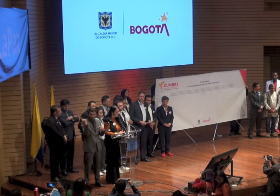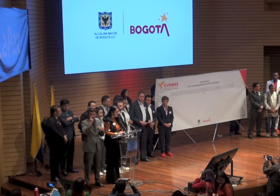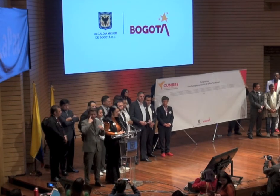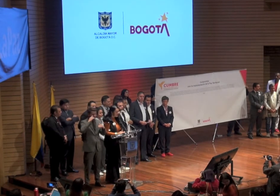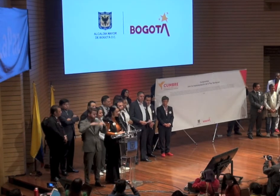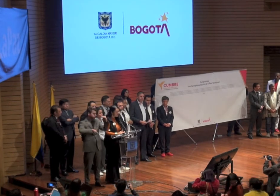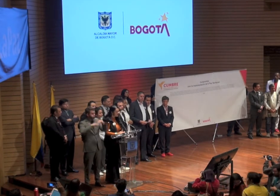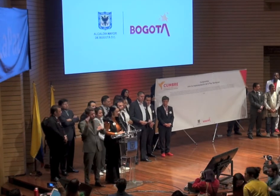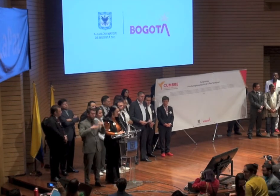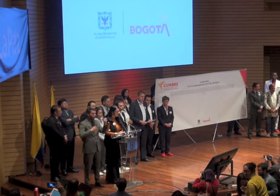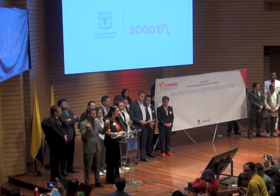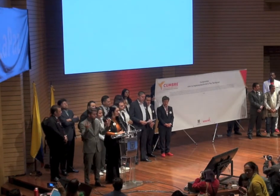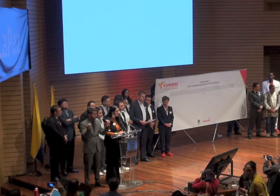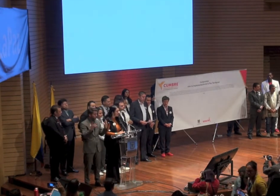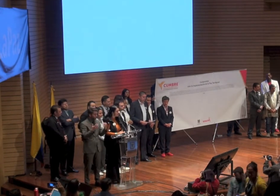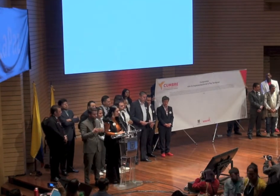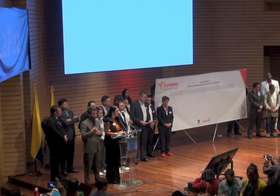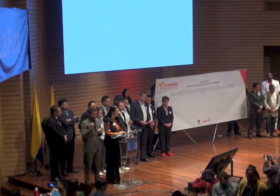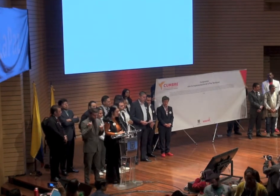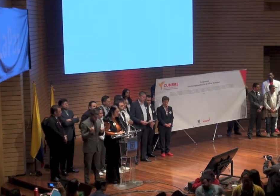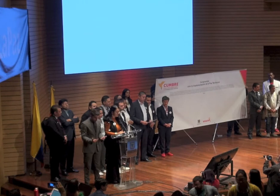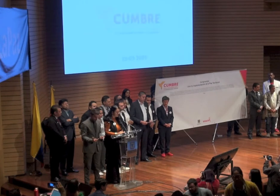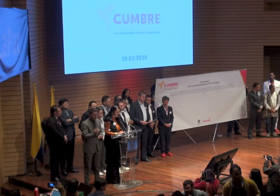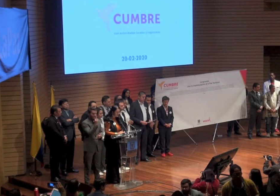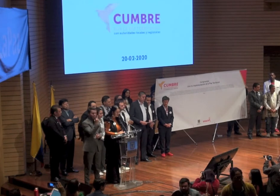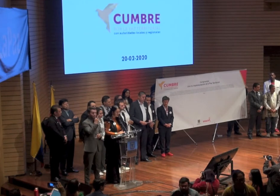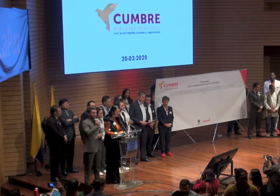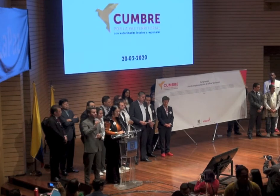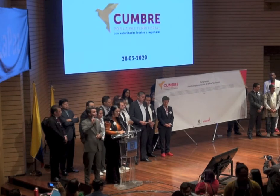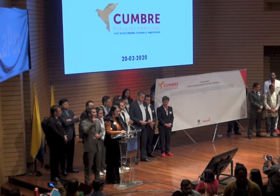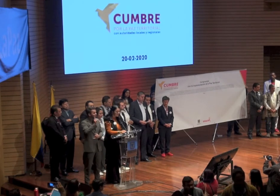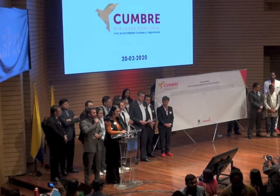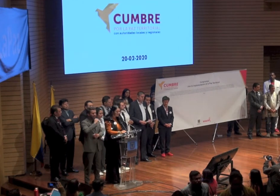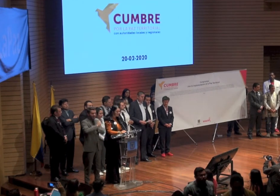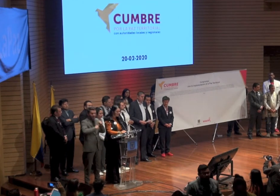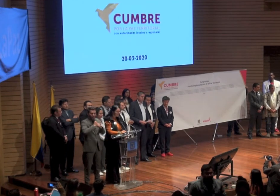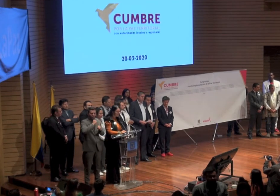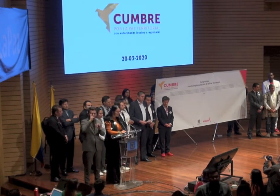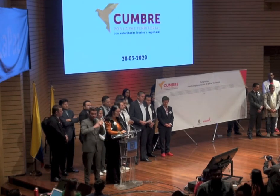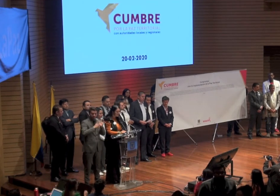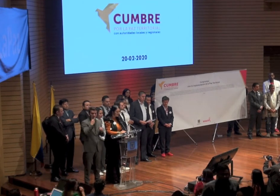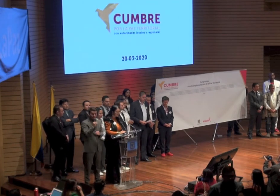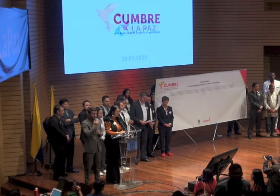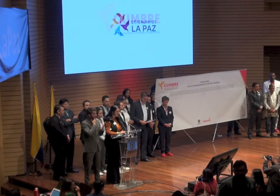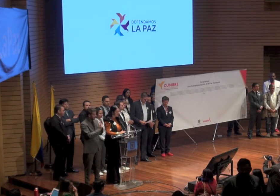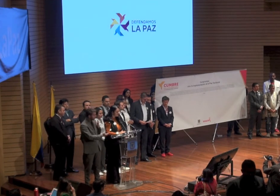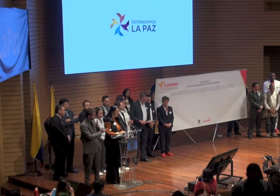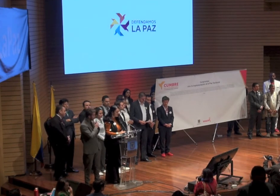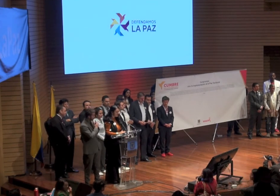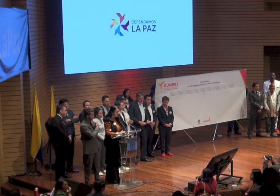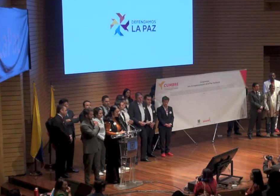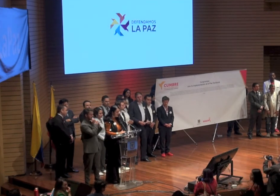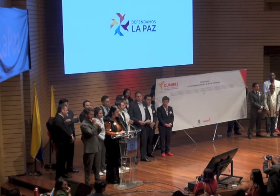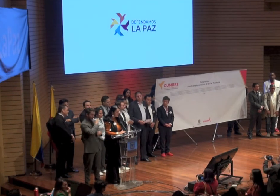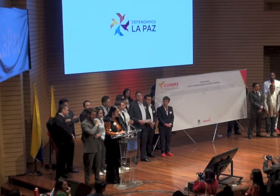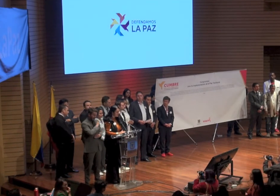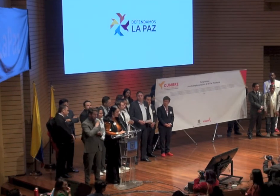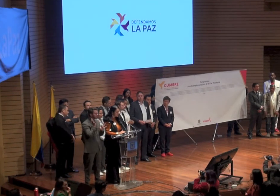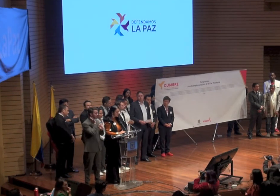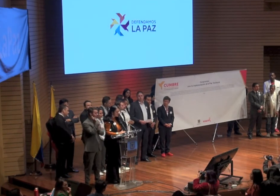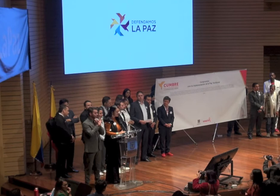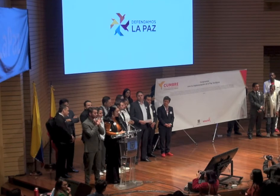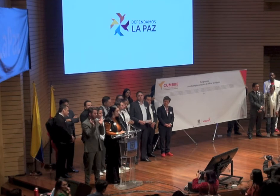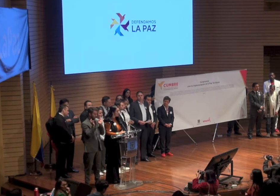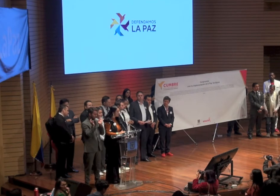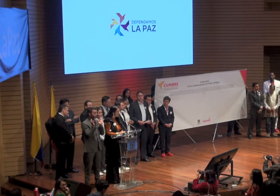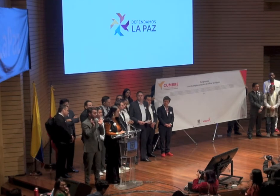existentes. Este 20 de febrero de 2020, por invitación de la alcaldesa mayor de Bogotá, Claudia